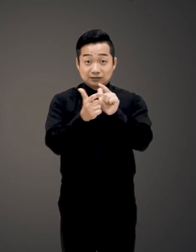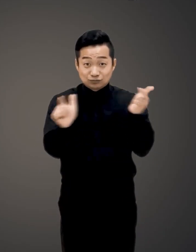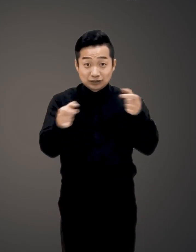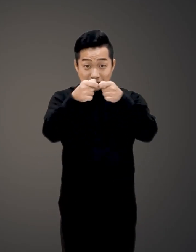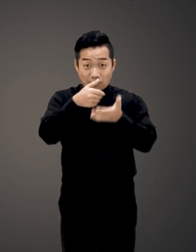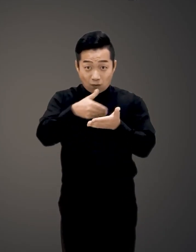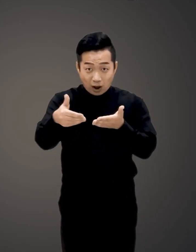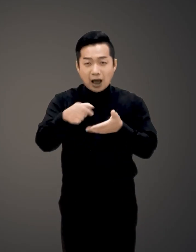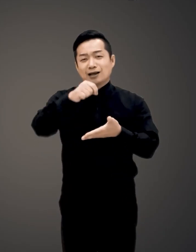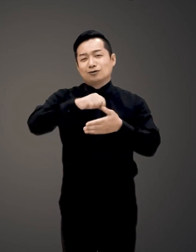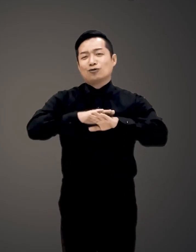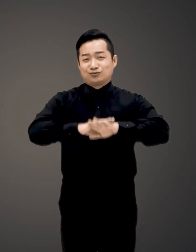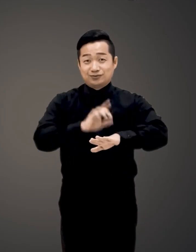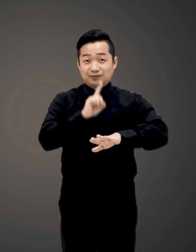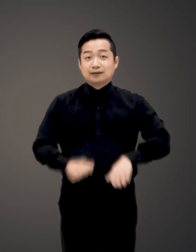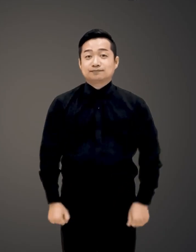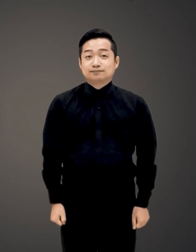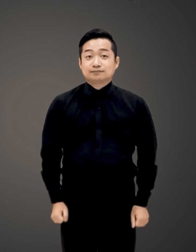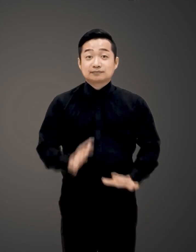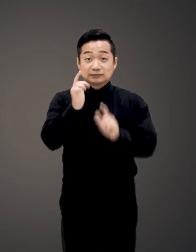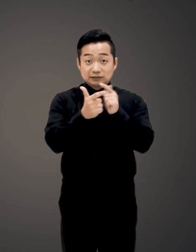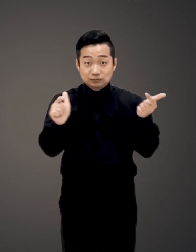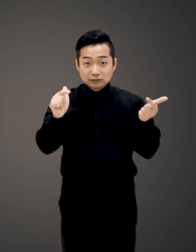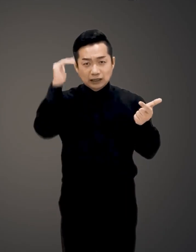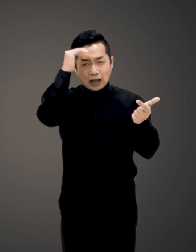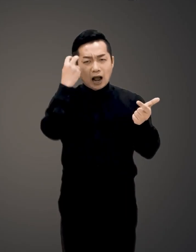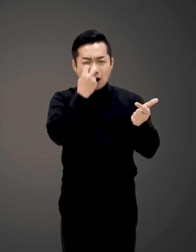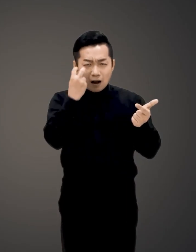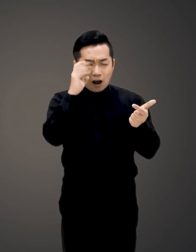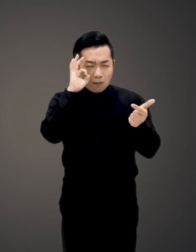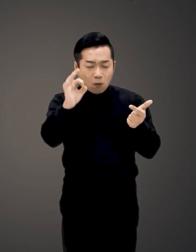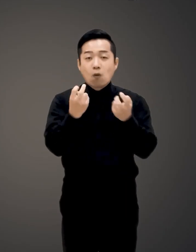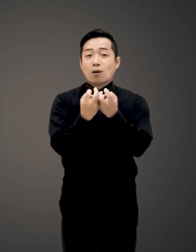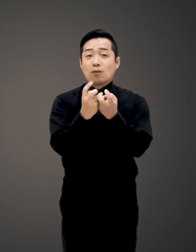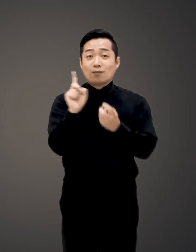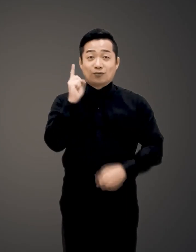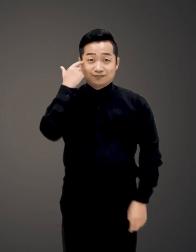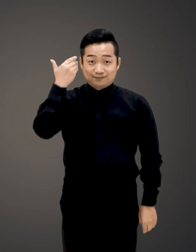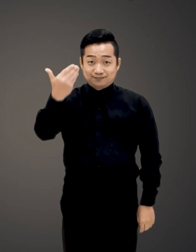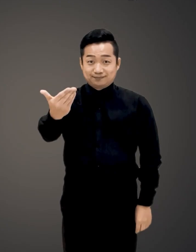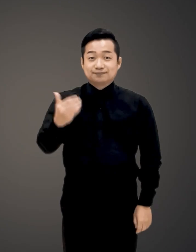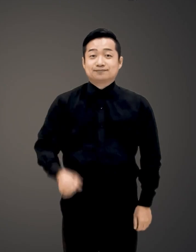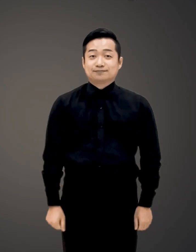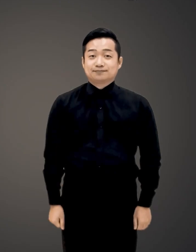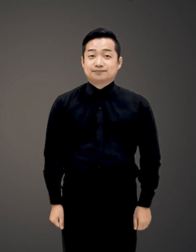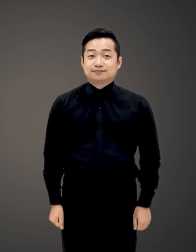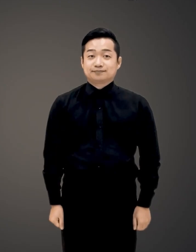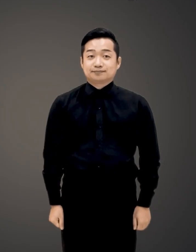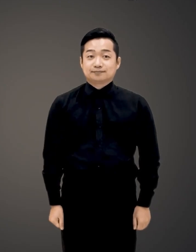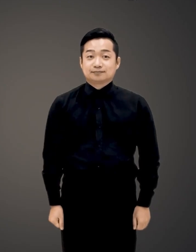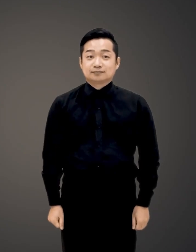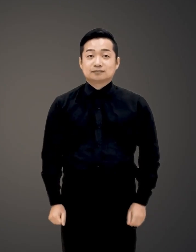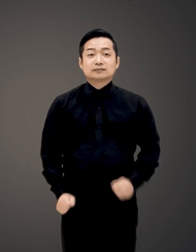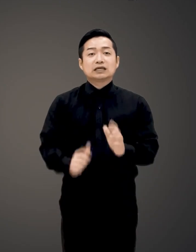불가능하니까 그래서 식물 세밀화로 기록을 많이 하죠. 식물을 감상하는 방법.